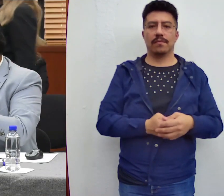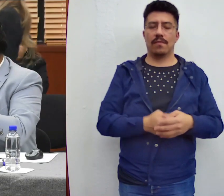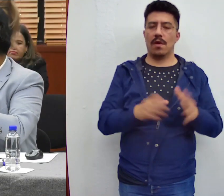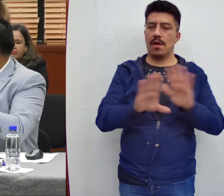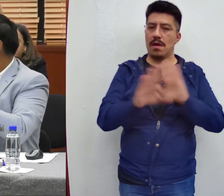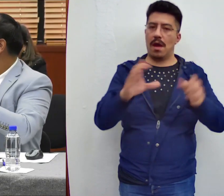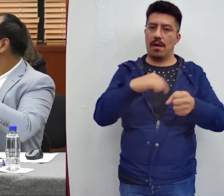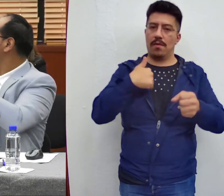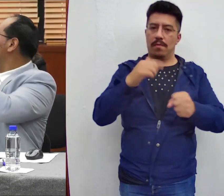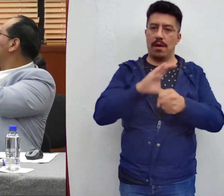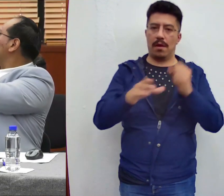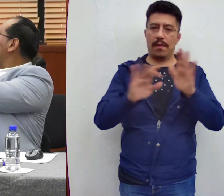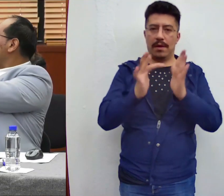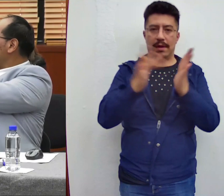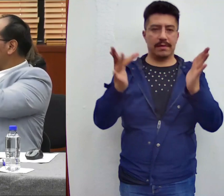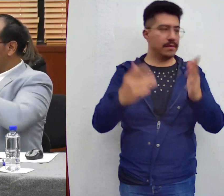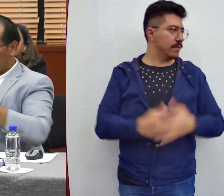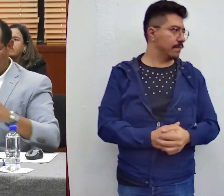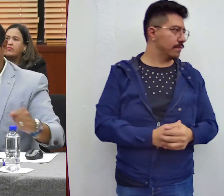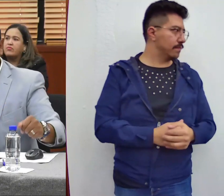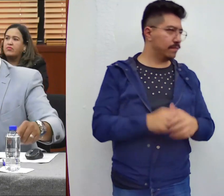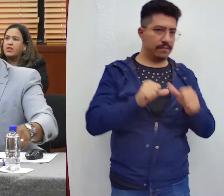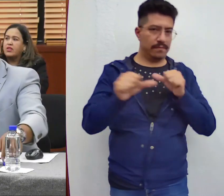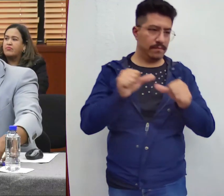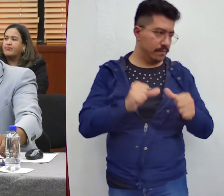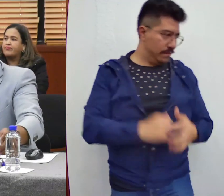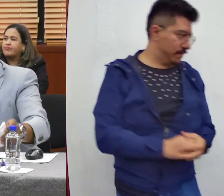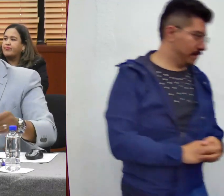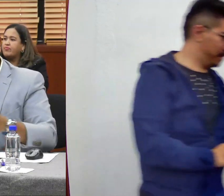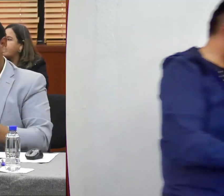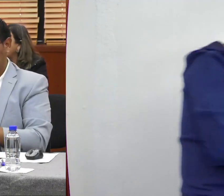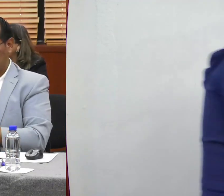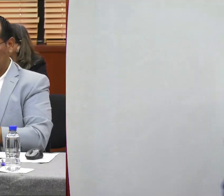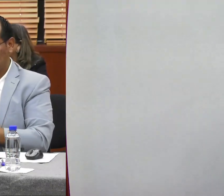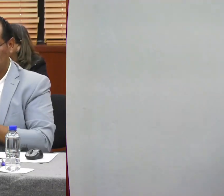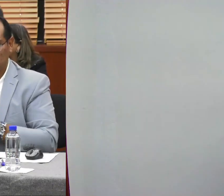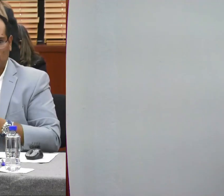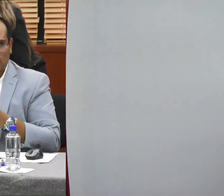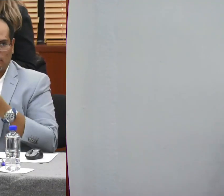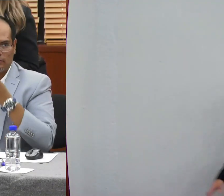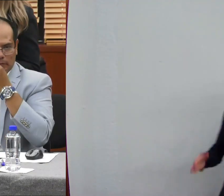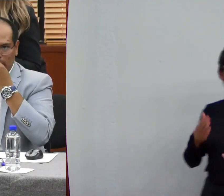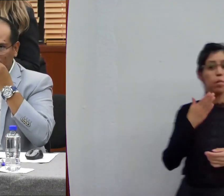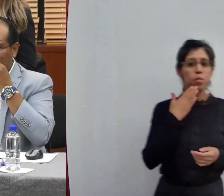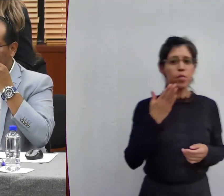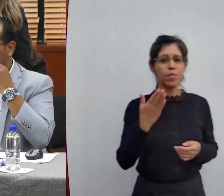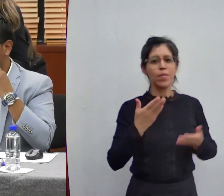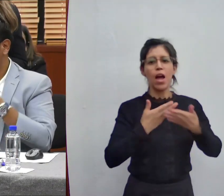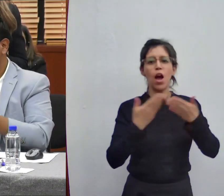cuanto. Muchas gracias. Muchas gracias, Aarón. Tenemos una participación de este lado. Adelante.